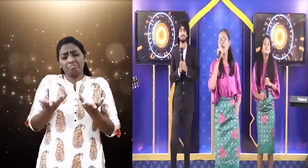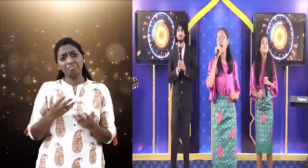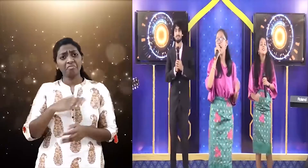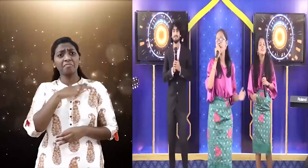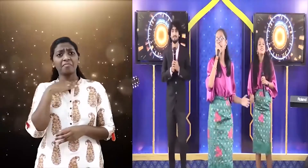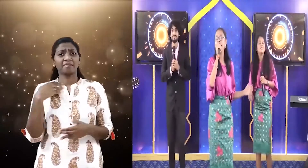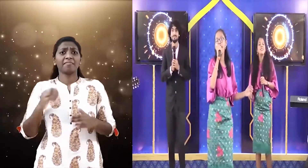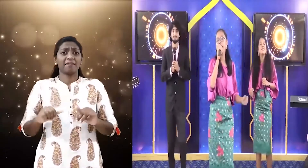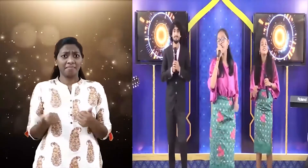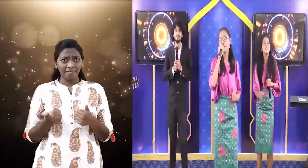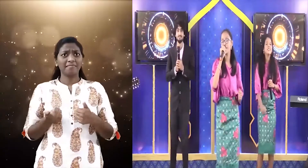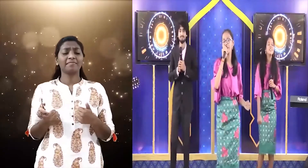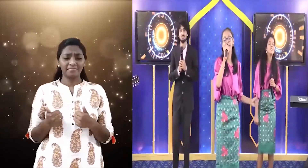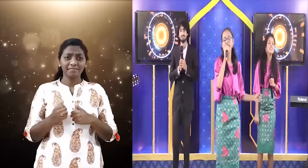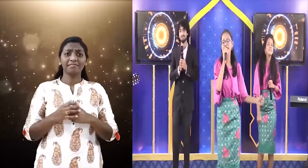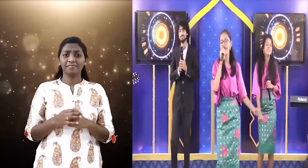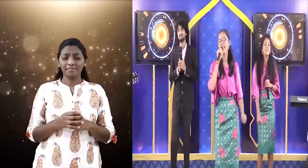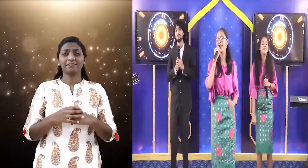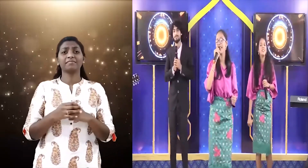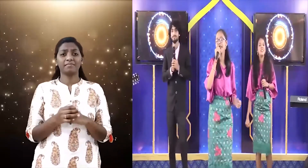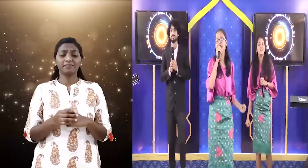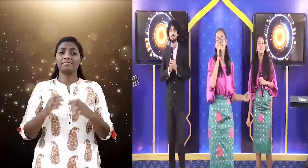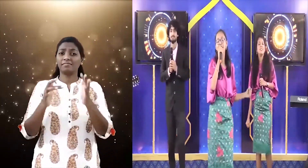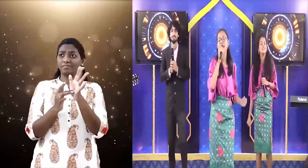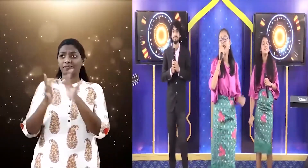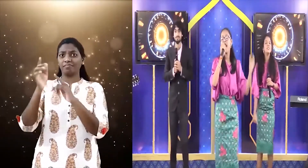जिएंगे या मरेंगे हम,